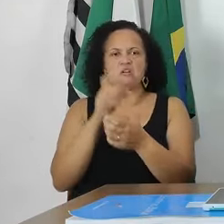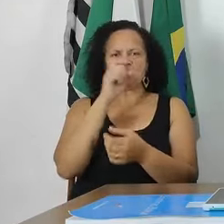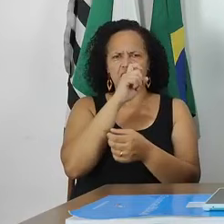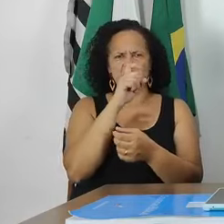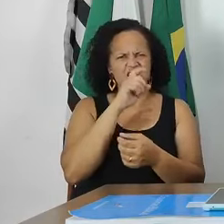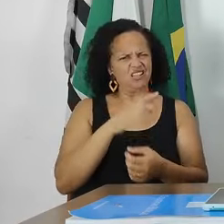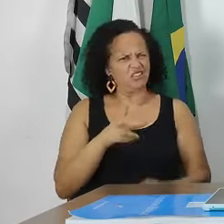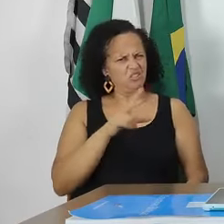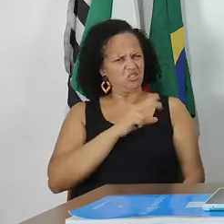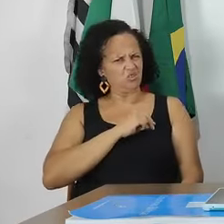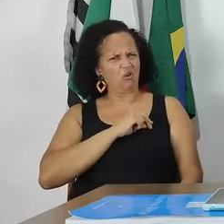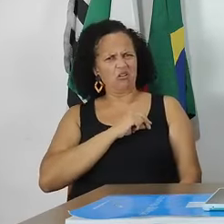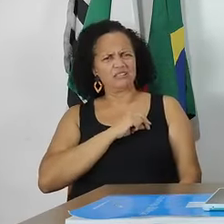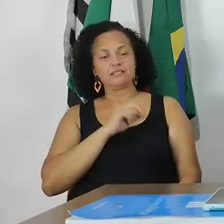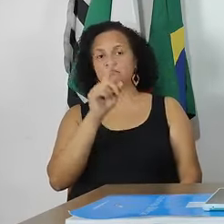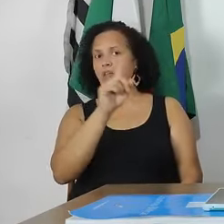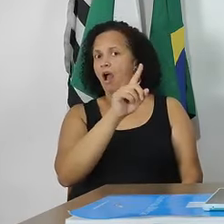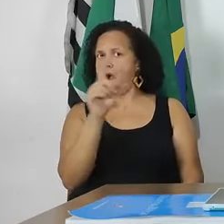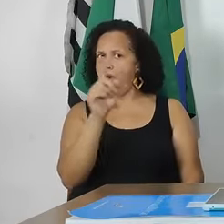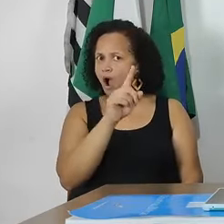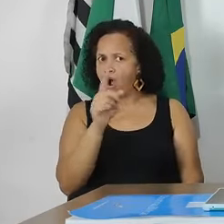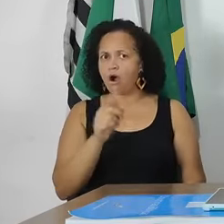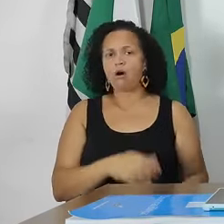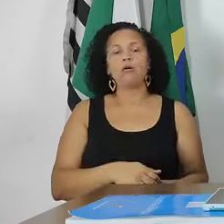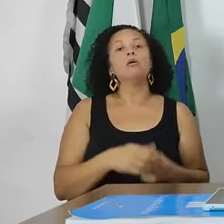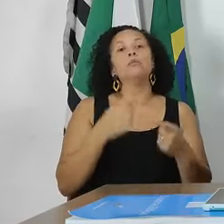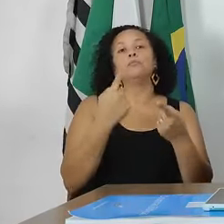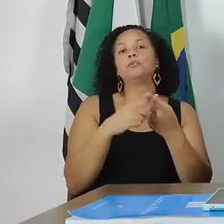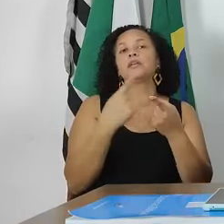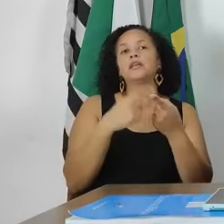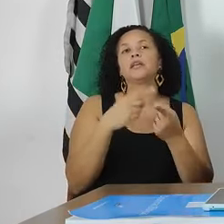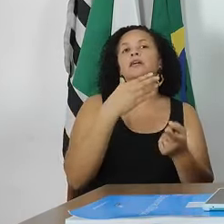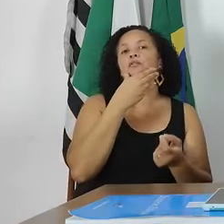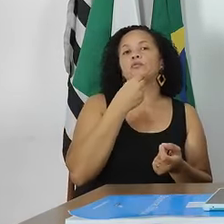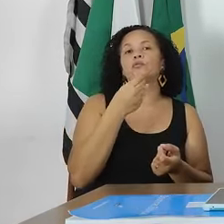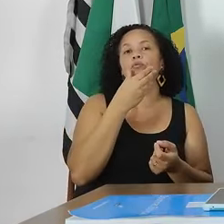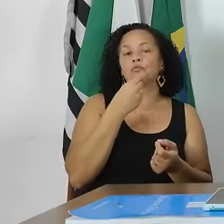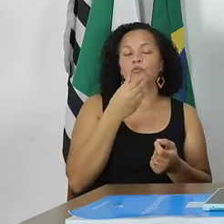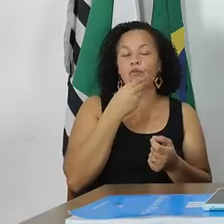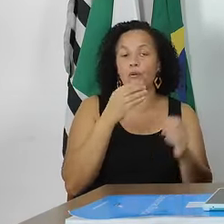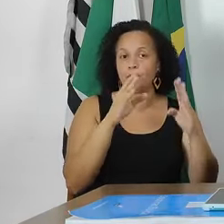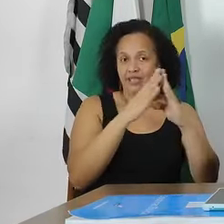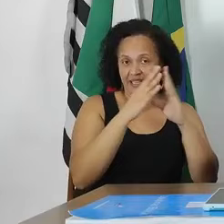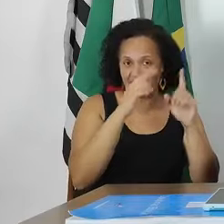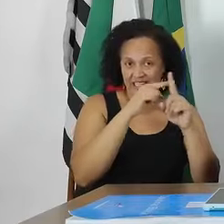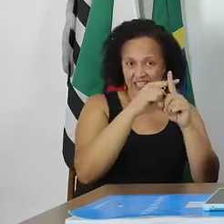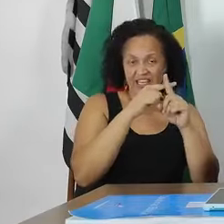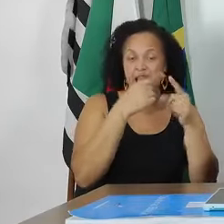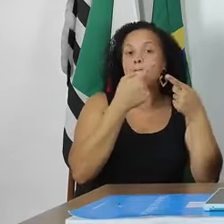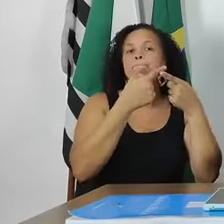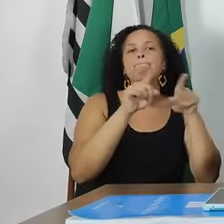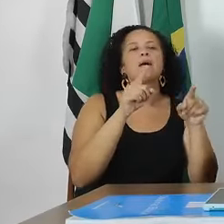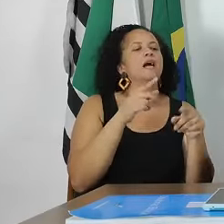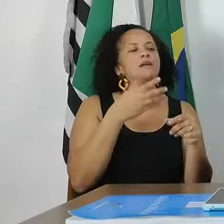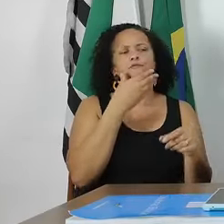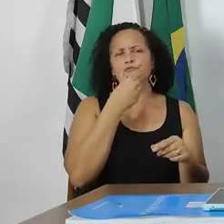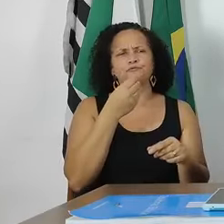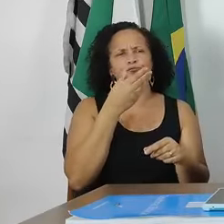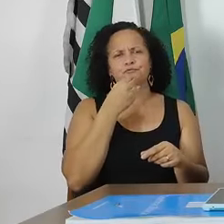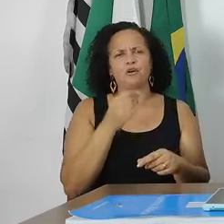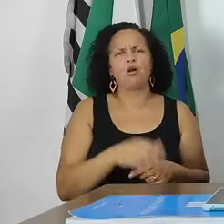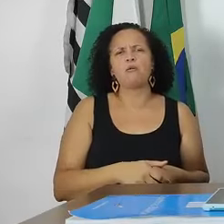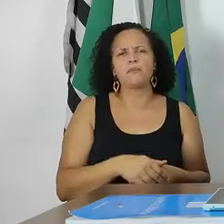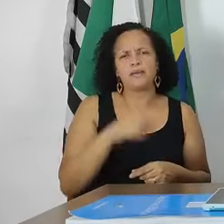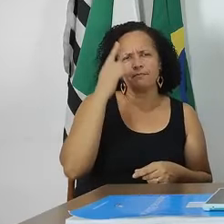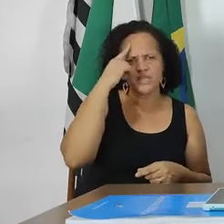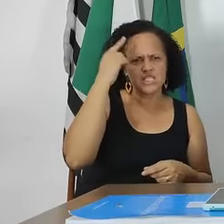falando, ensinando essas pessoas, esses lobos, a entrar dentro da igreja e começar a mudar a